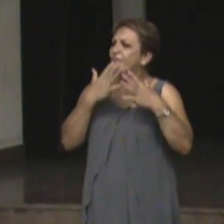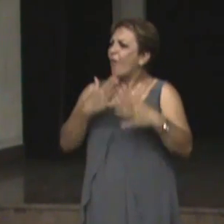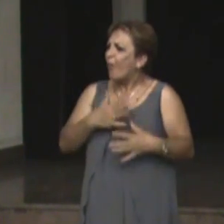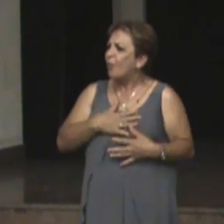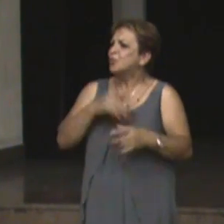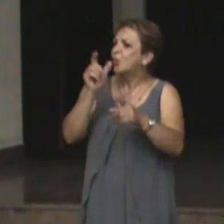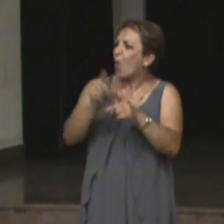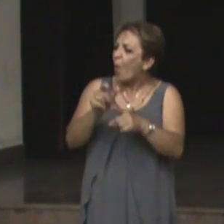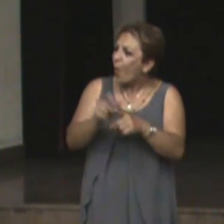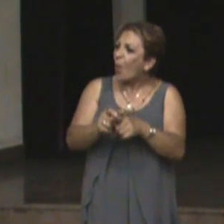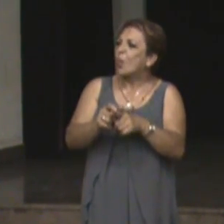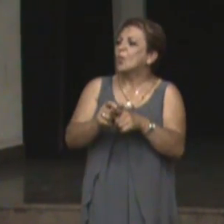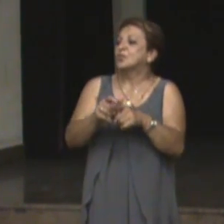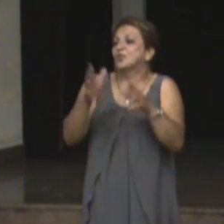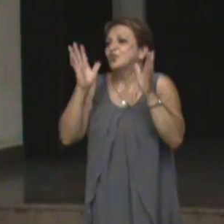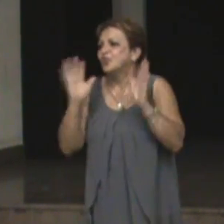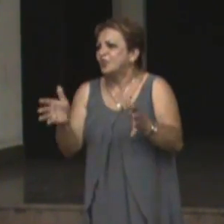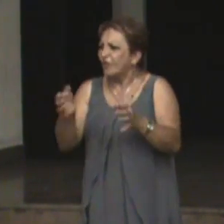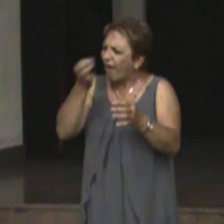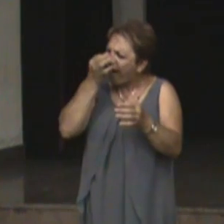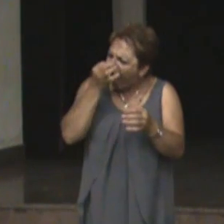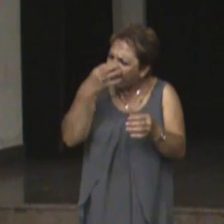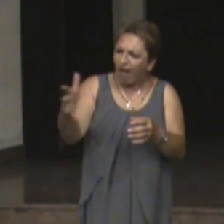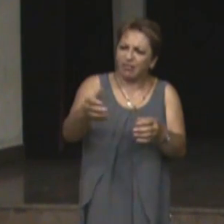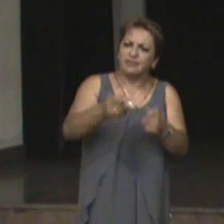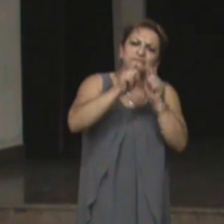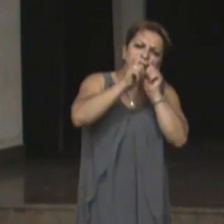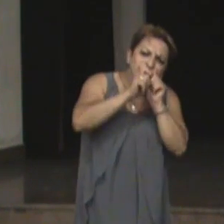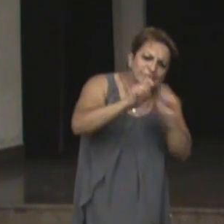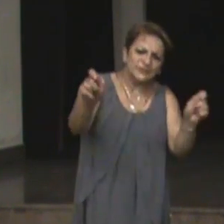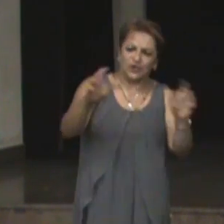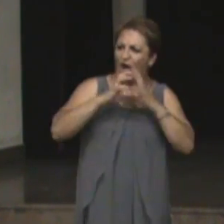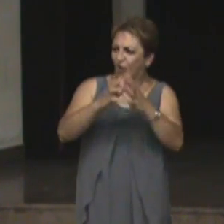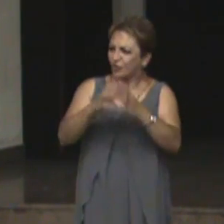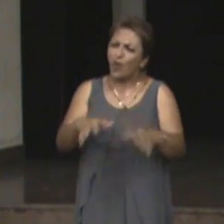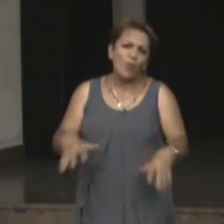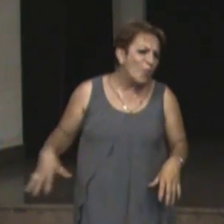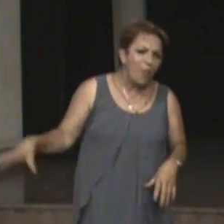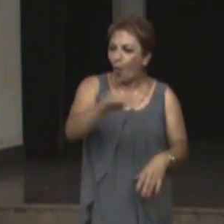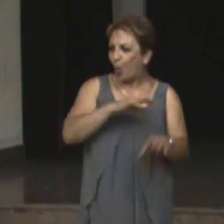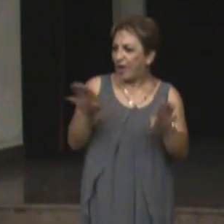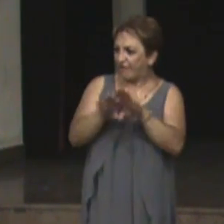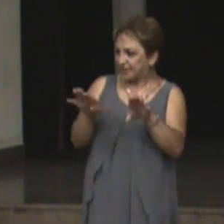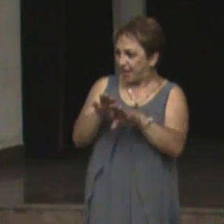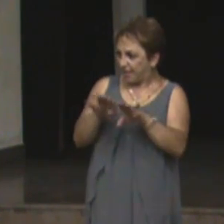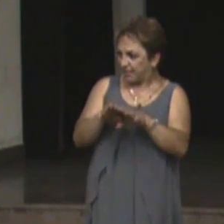իր խոսքը առատորեն մաշվում է ամբողջ աշխարհին և բոլոր մարդկանց։